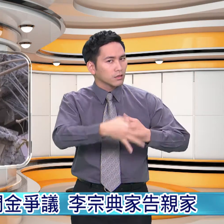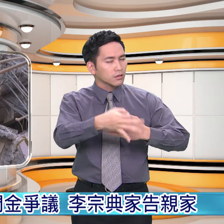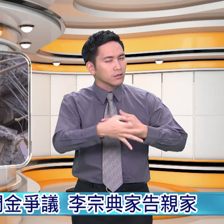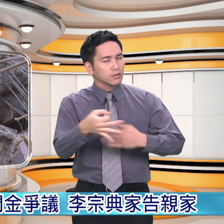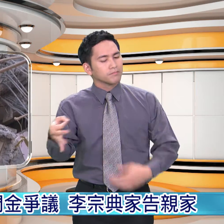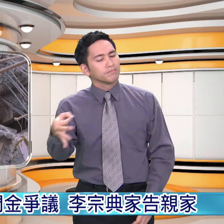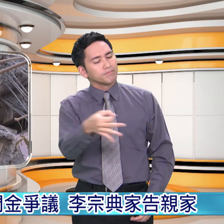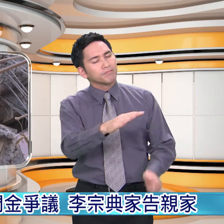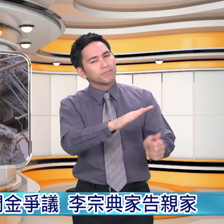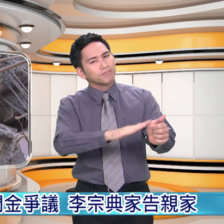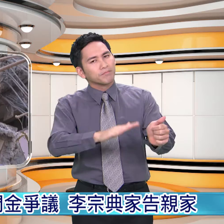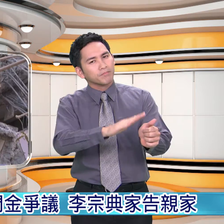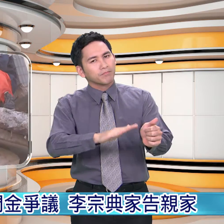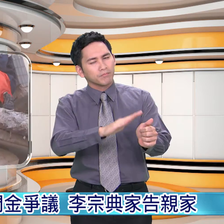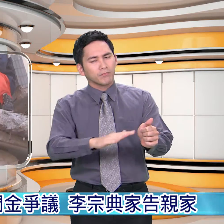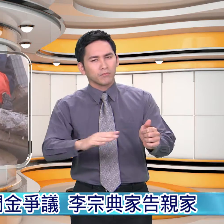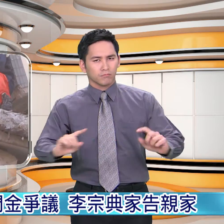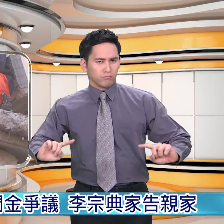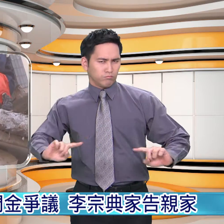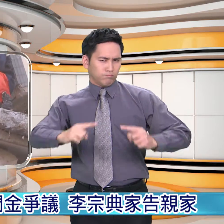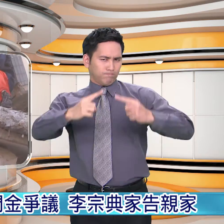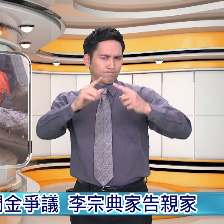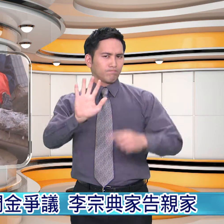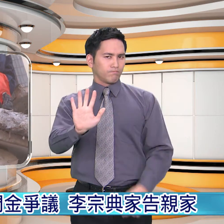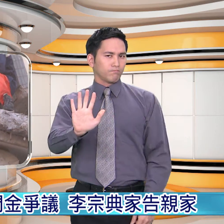死亡慰问金发放出现了争议。